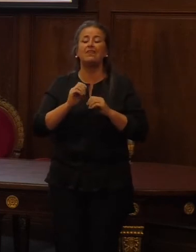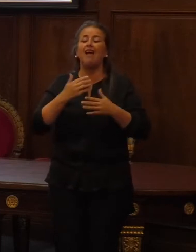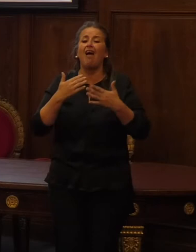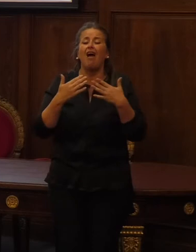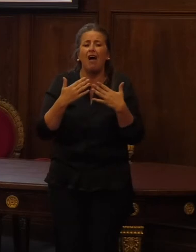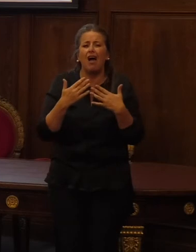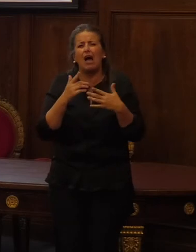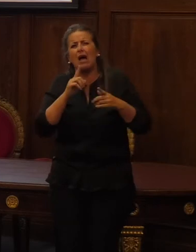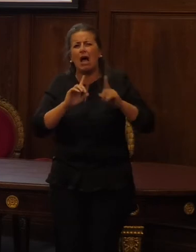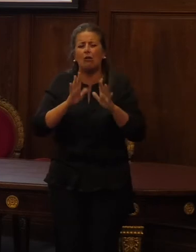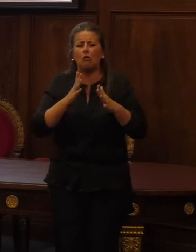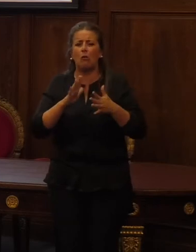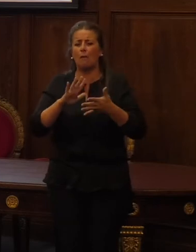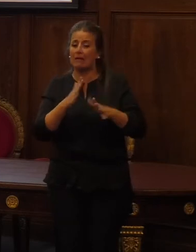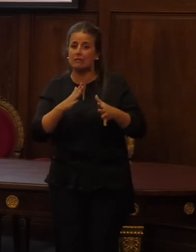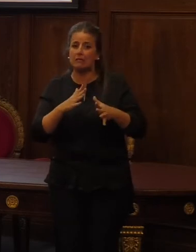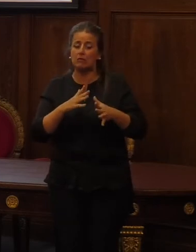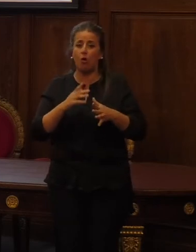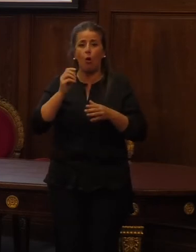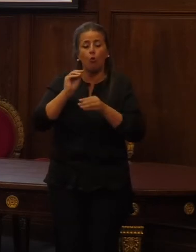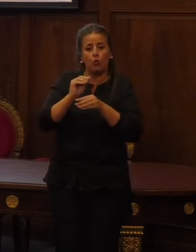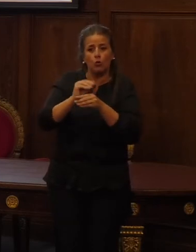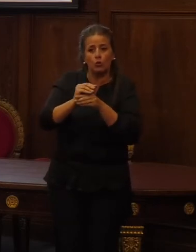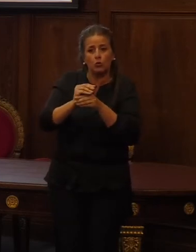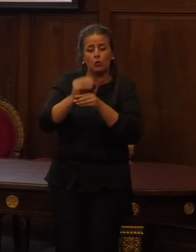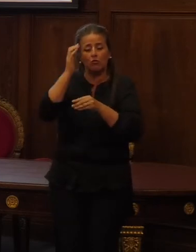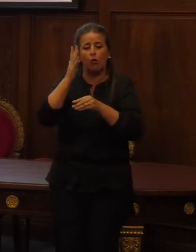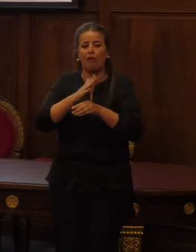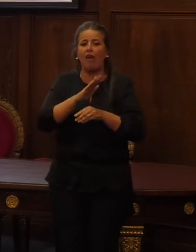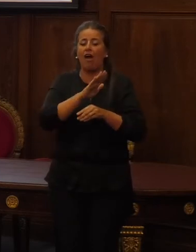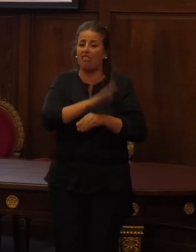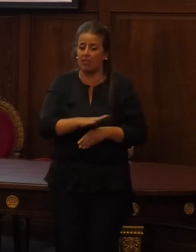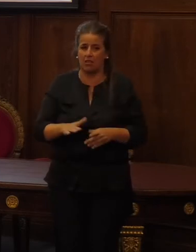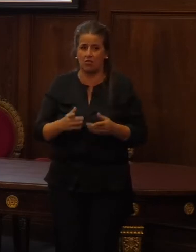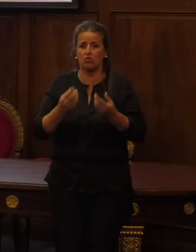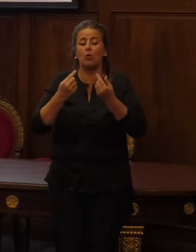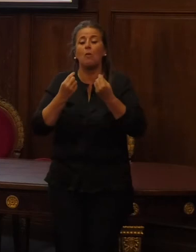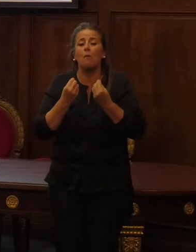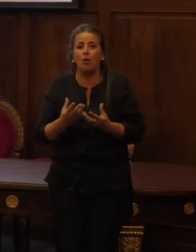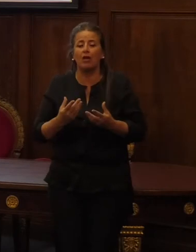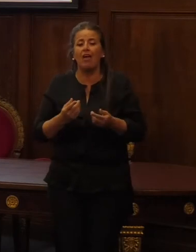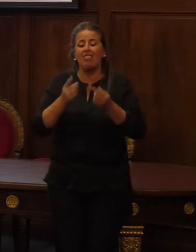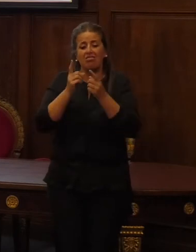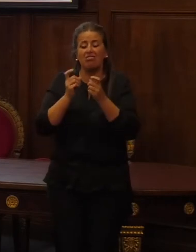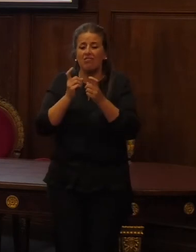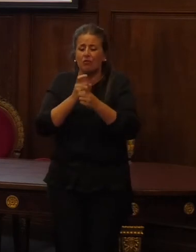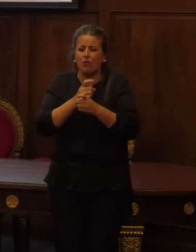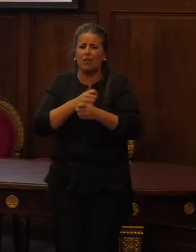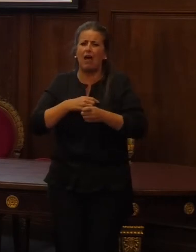Algo similar sucedió con los cursos de psicología infantil, entonces, en particular la dificultad de procesos